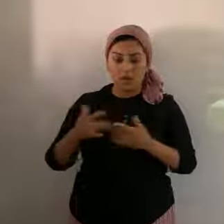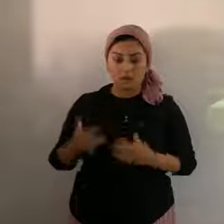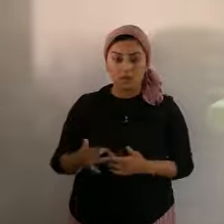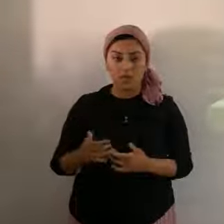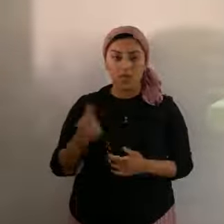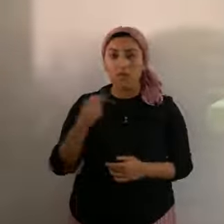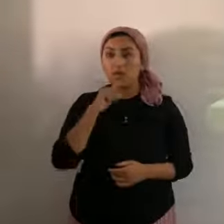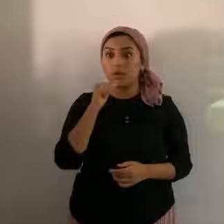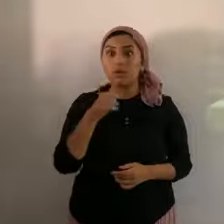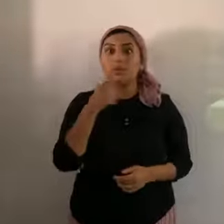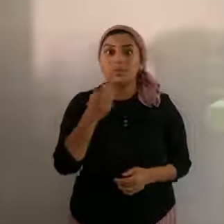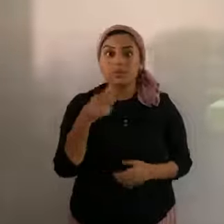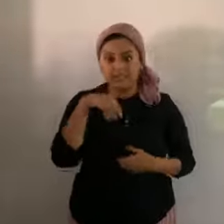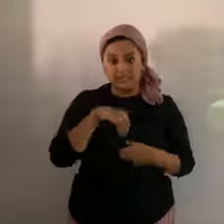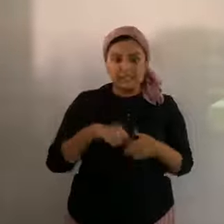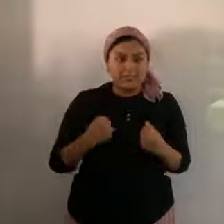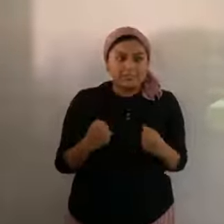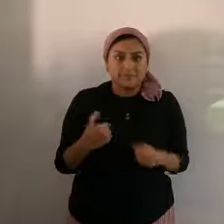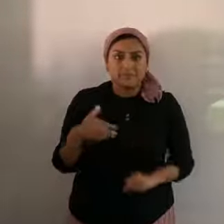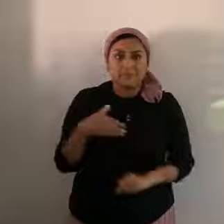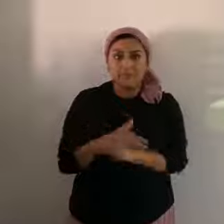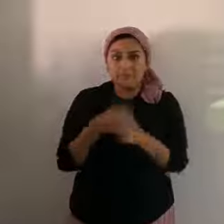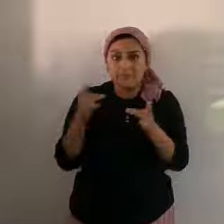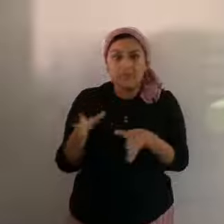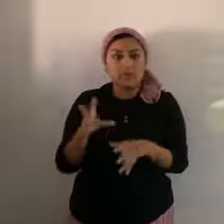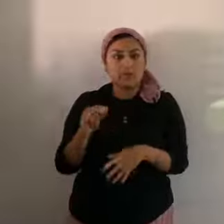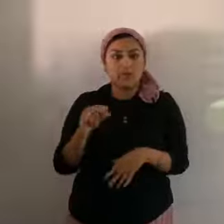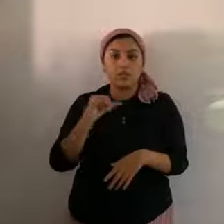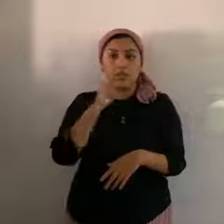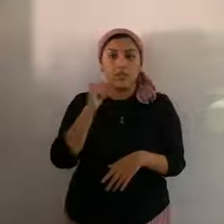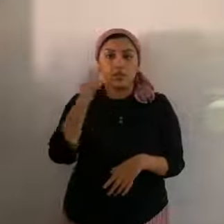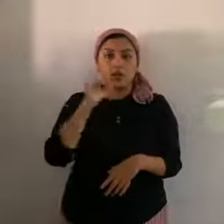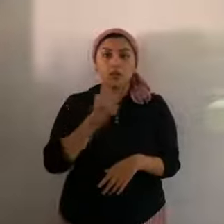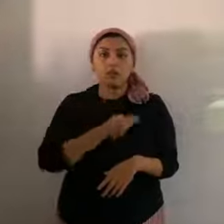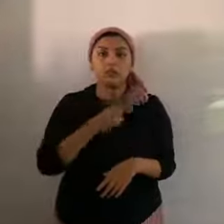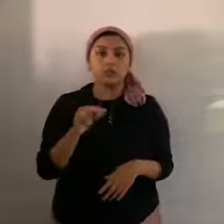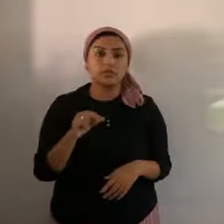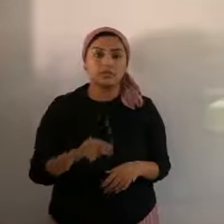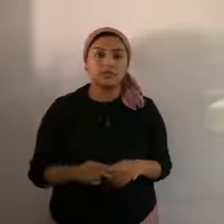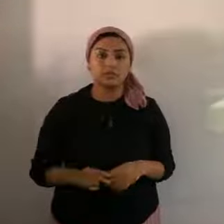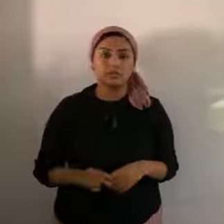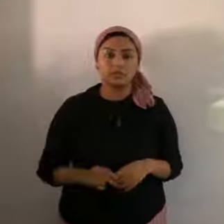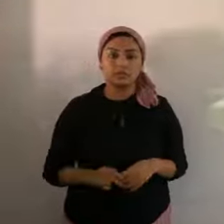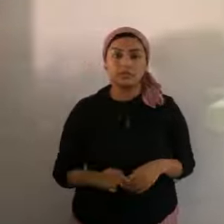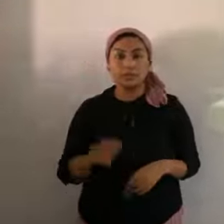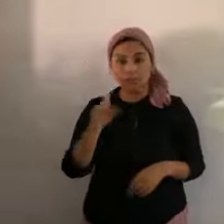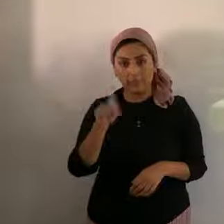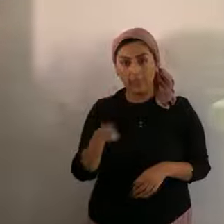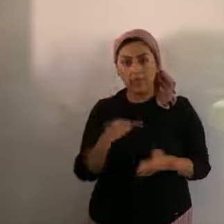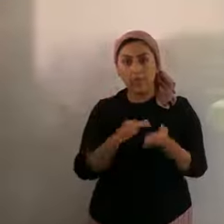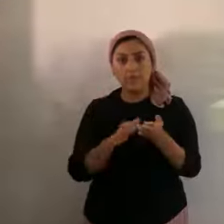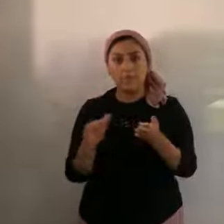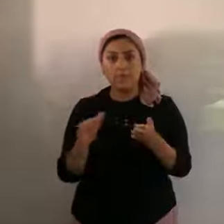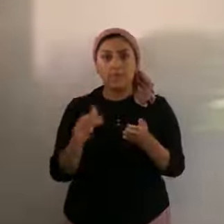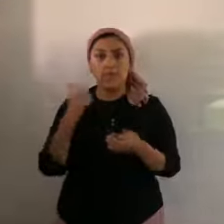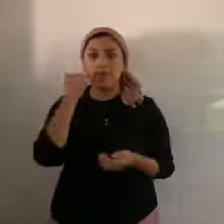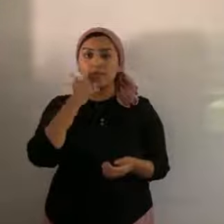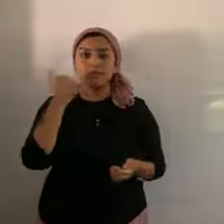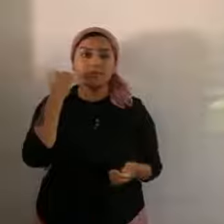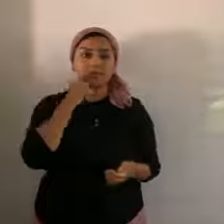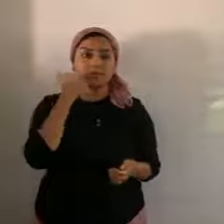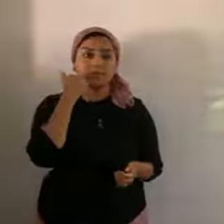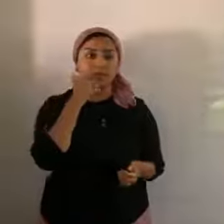para afuera, estás rabiando por dentro. ¿Qué es eso? No, eso no es para nosotros. Entonces, debemos de perdonar